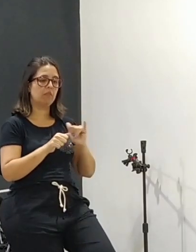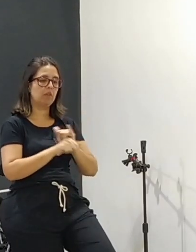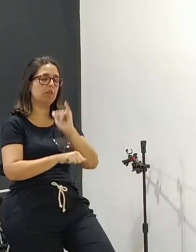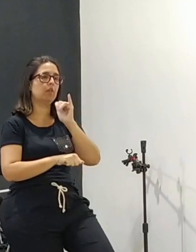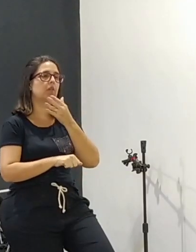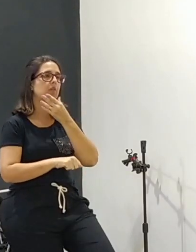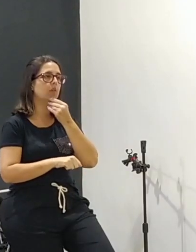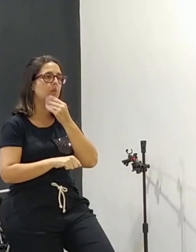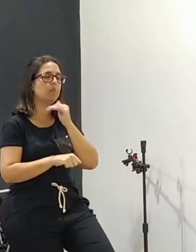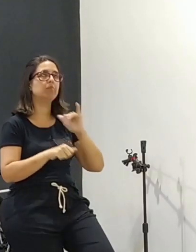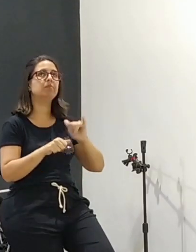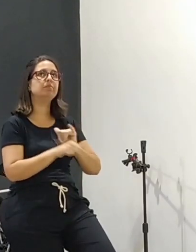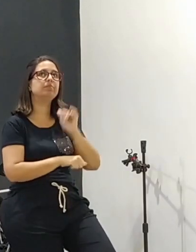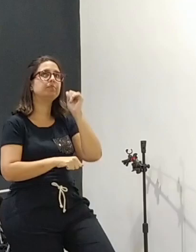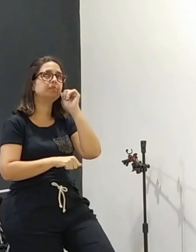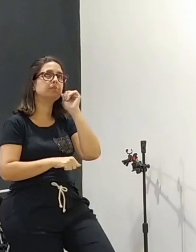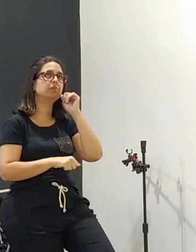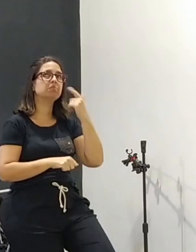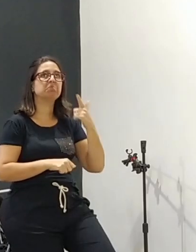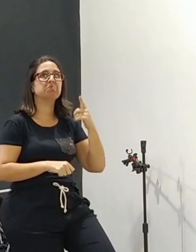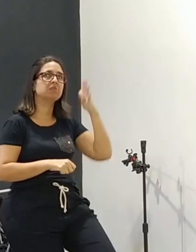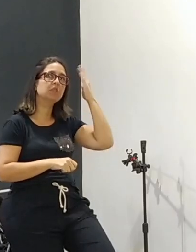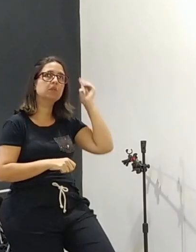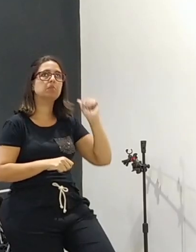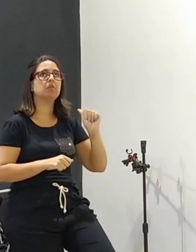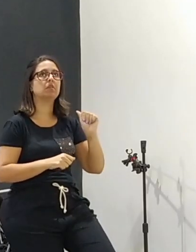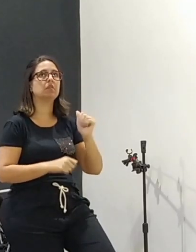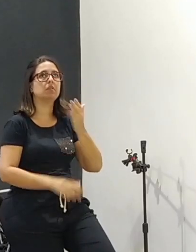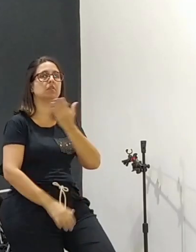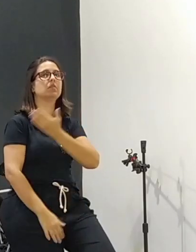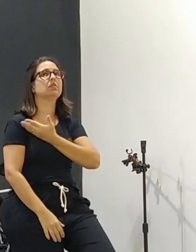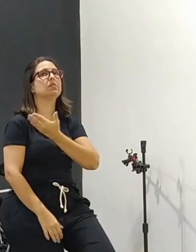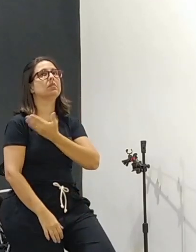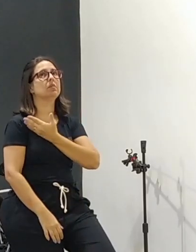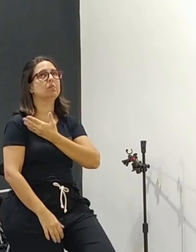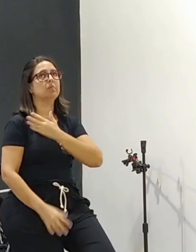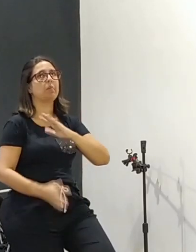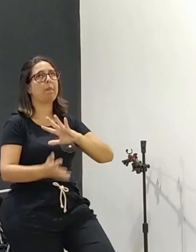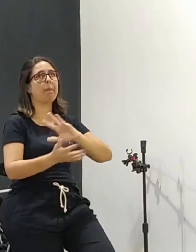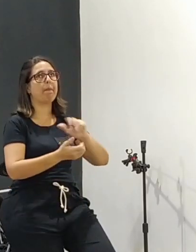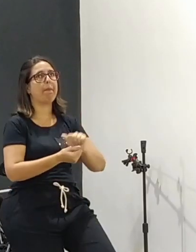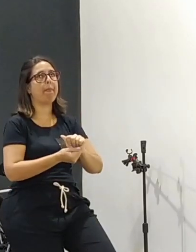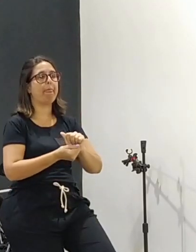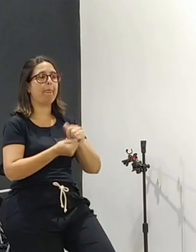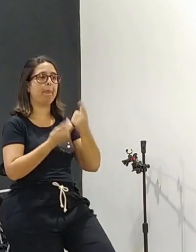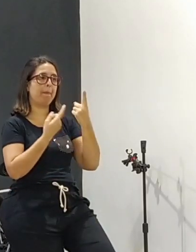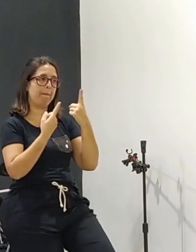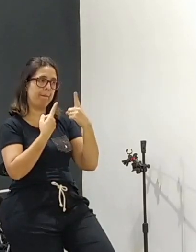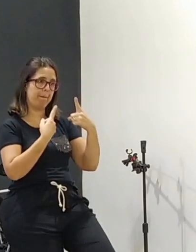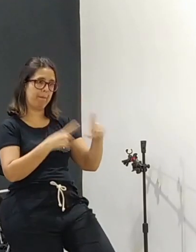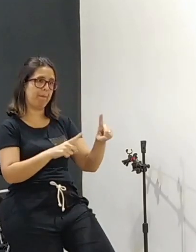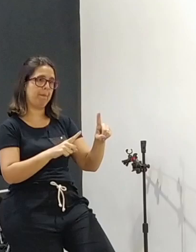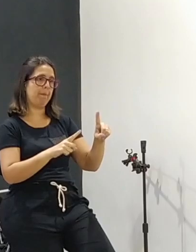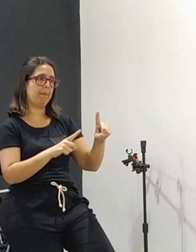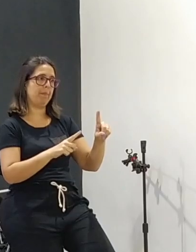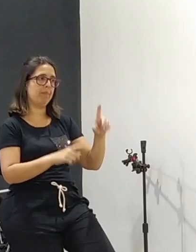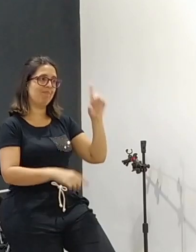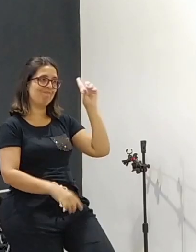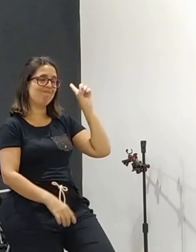adúlteros e adúlteras, não sabeis vós que a amizade do mundo é inimizade contra